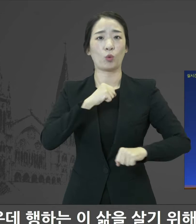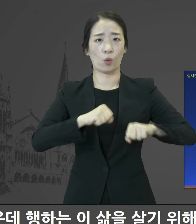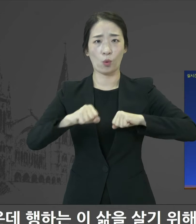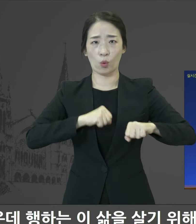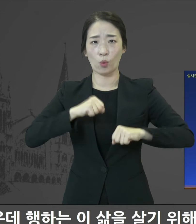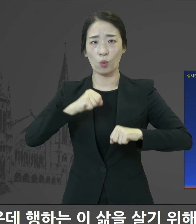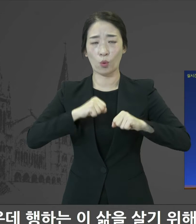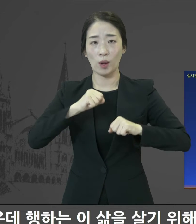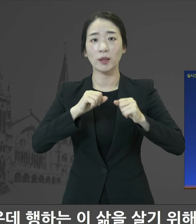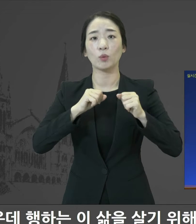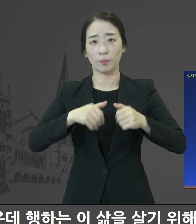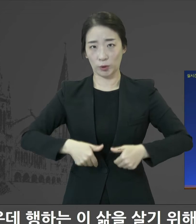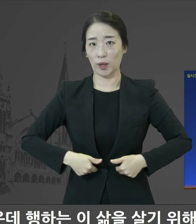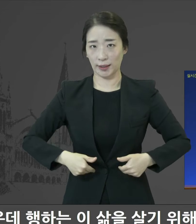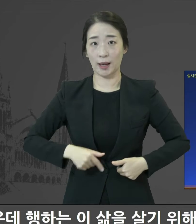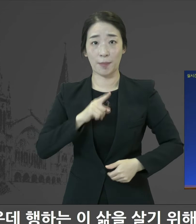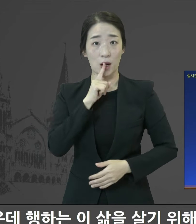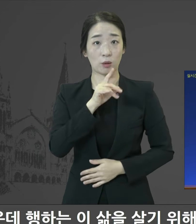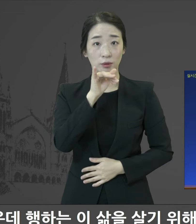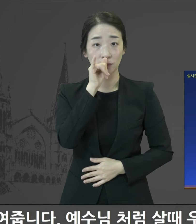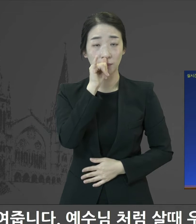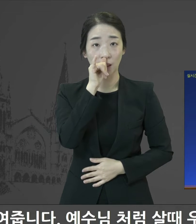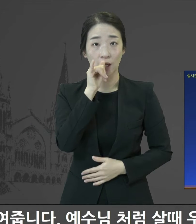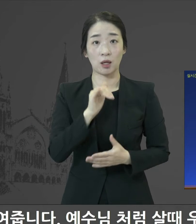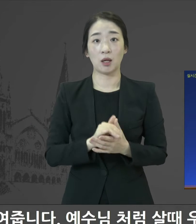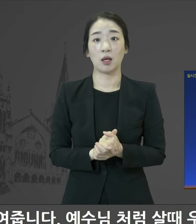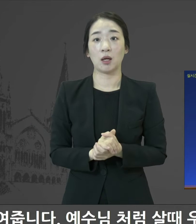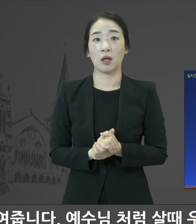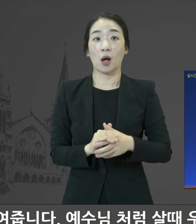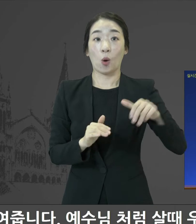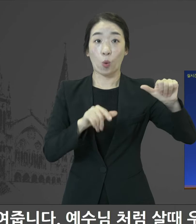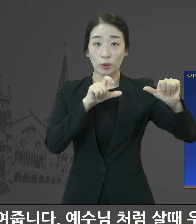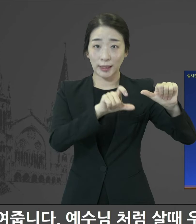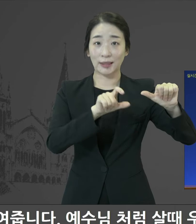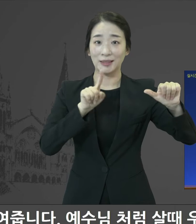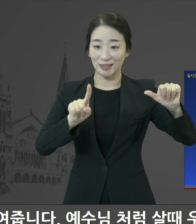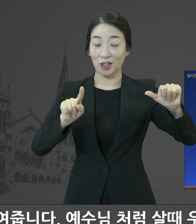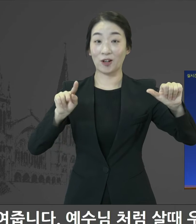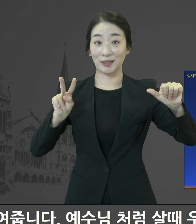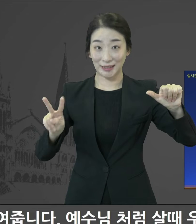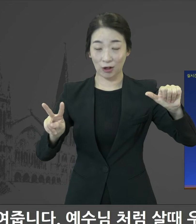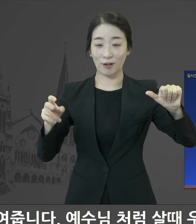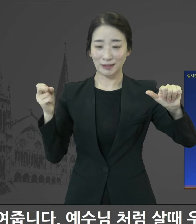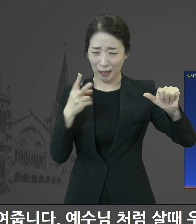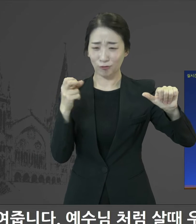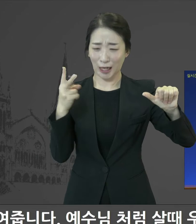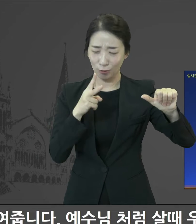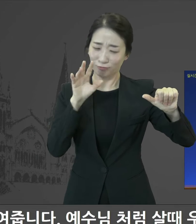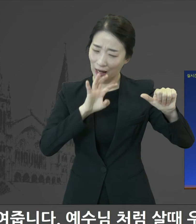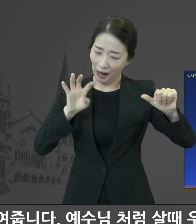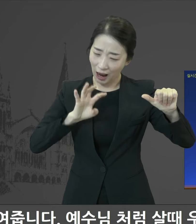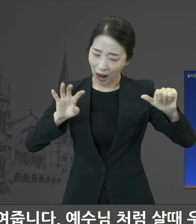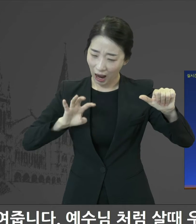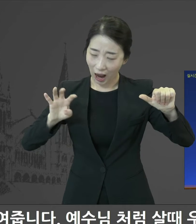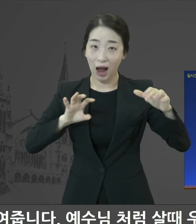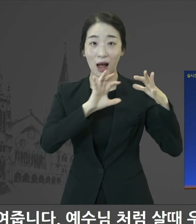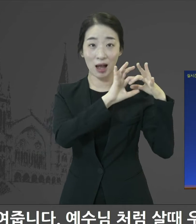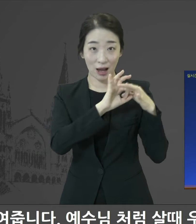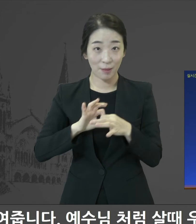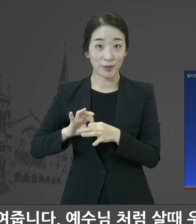한번 오늘 본문 5장 2절로 돌아옵니다. 자꾸 읽으시면서 이 본문이 완전히 우리의 기억